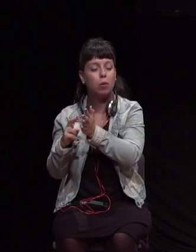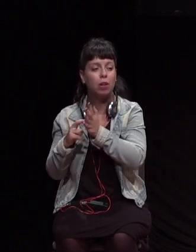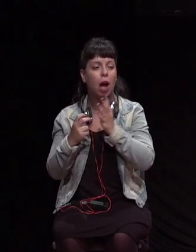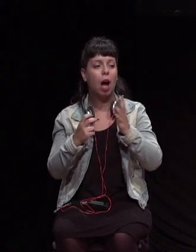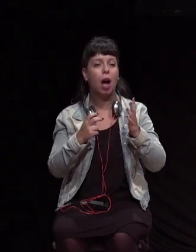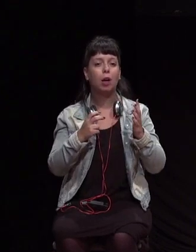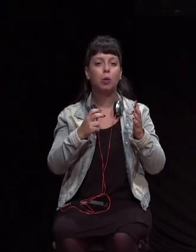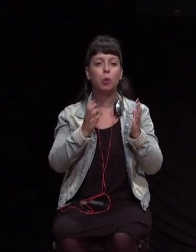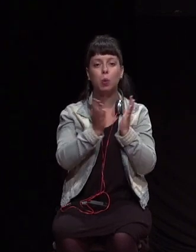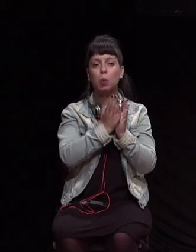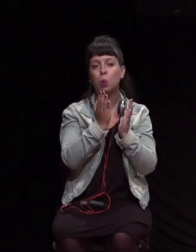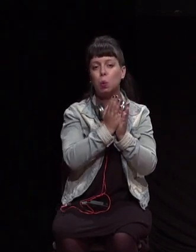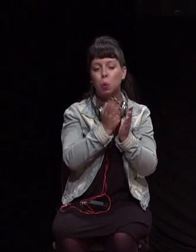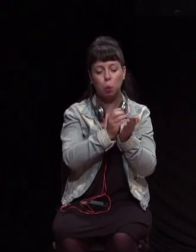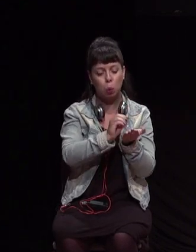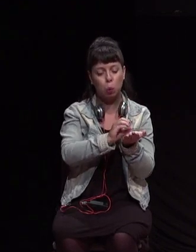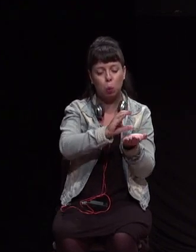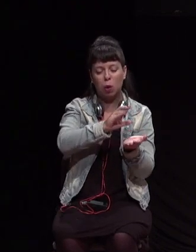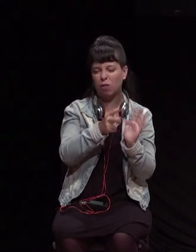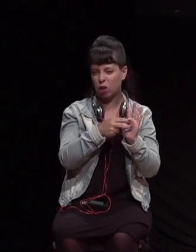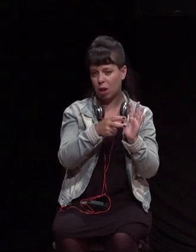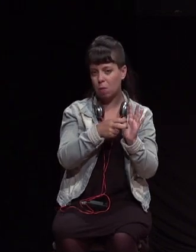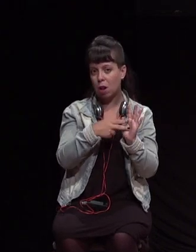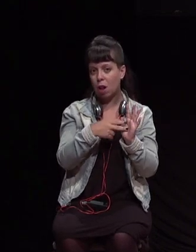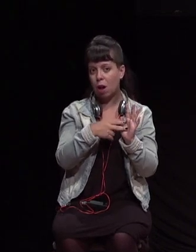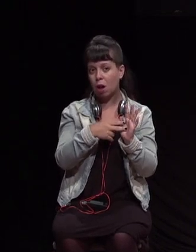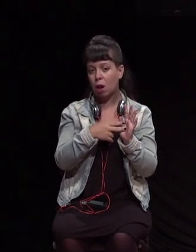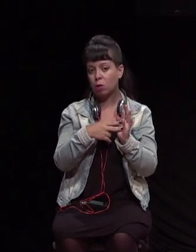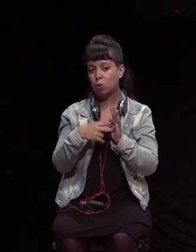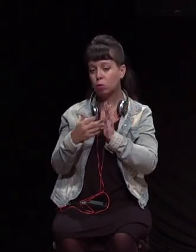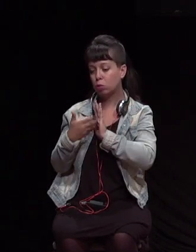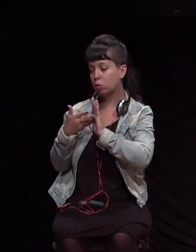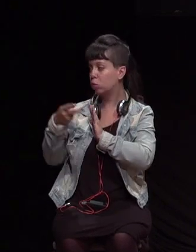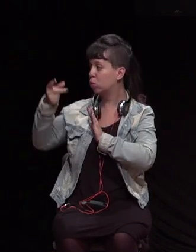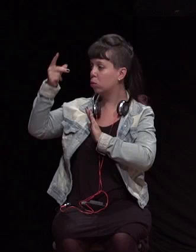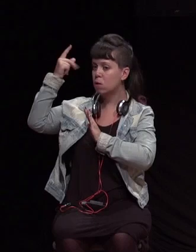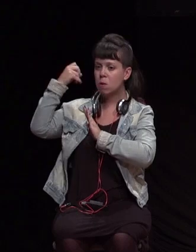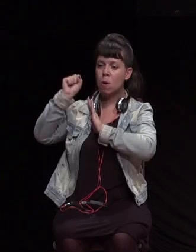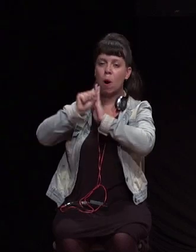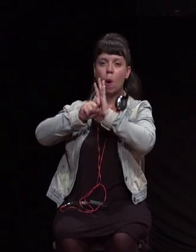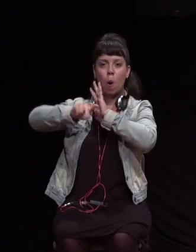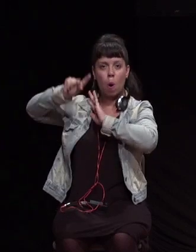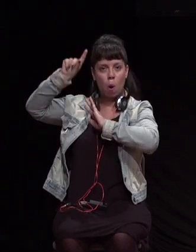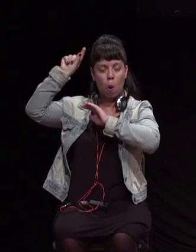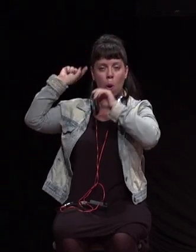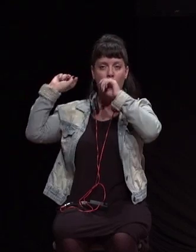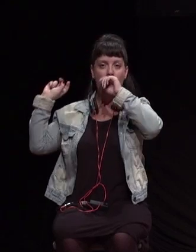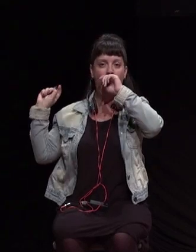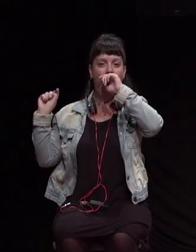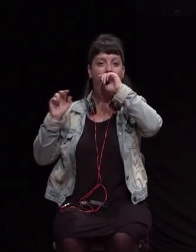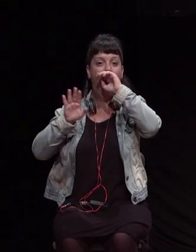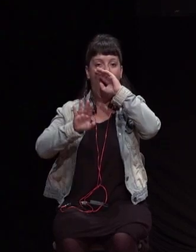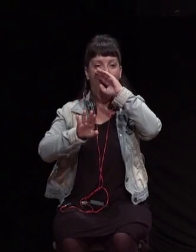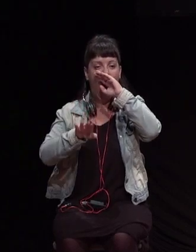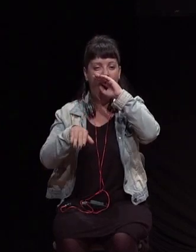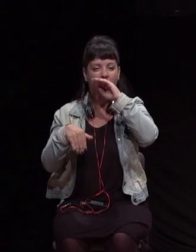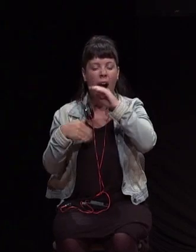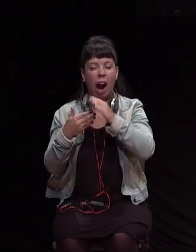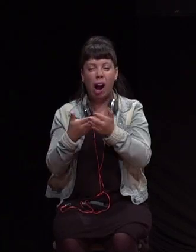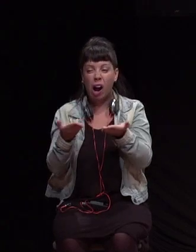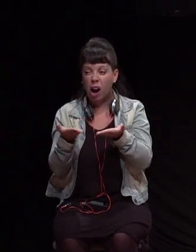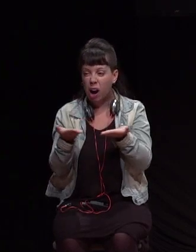tesauros, eles foram feitos há muitas décadas, alguns séculos atrás, então isso ainda opera